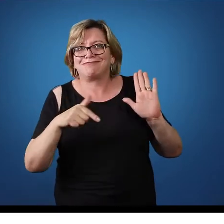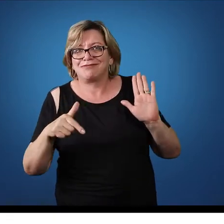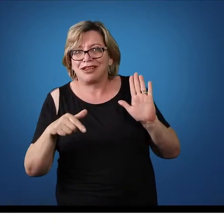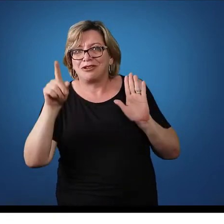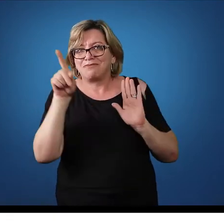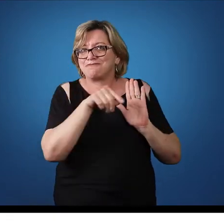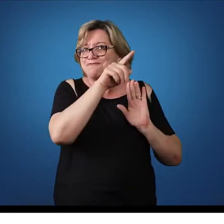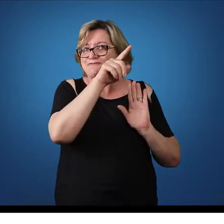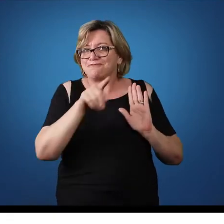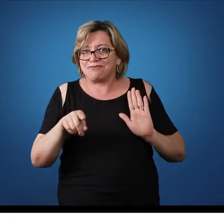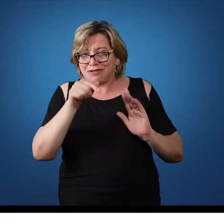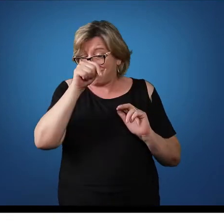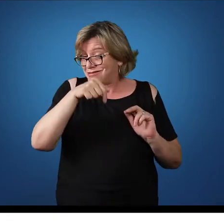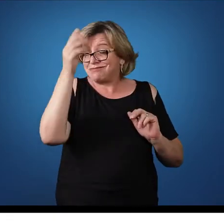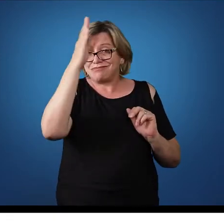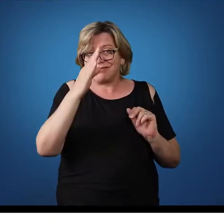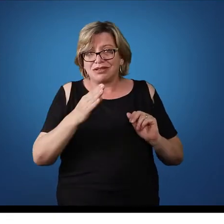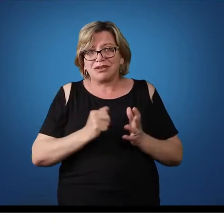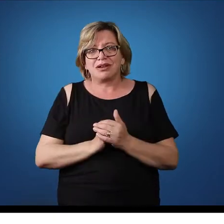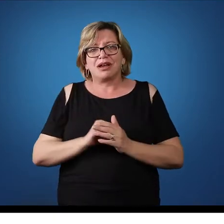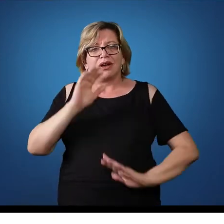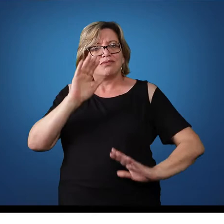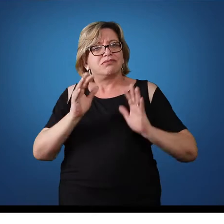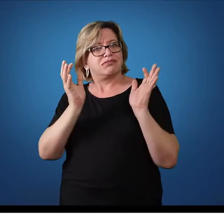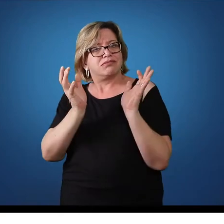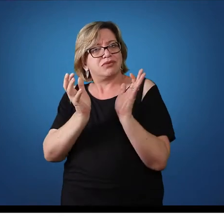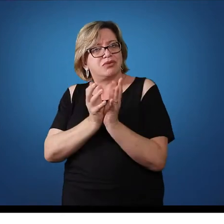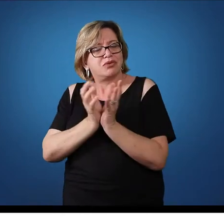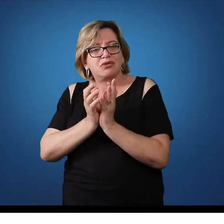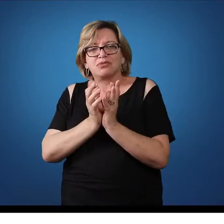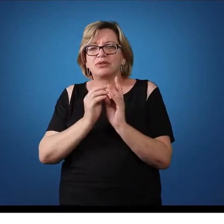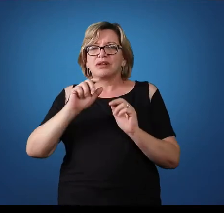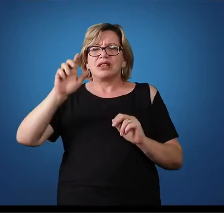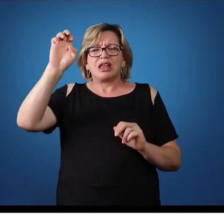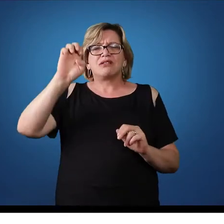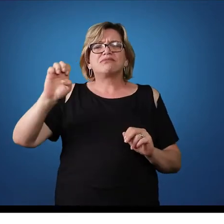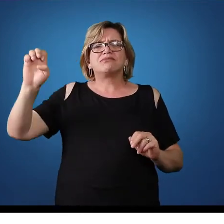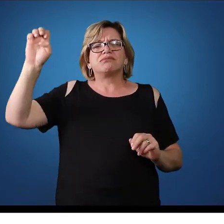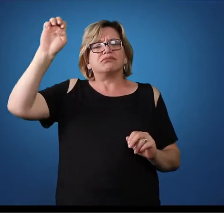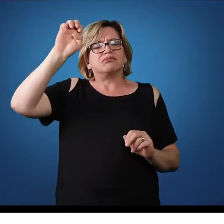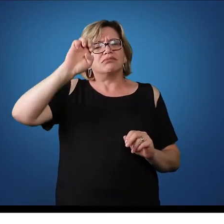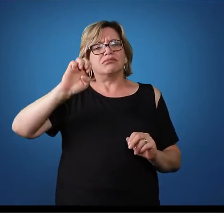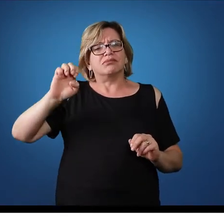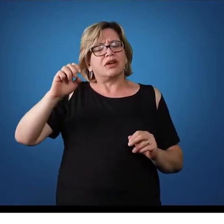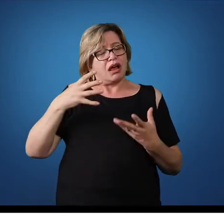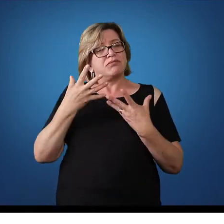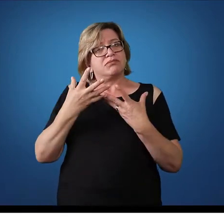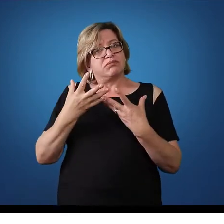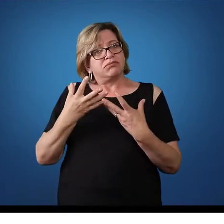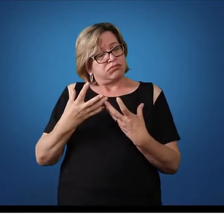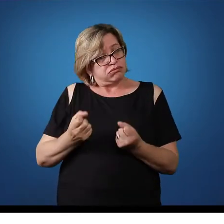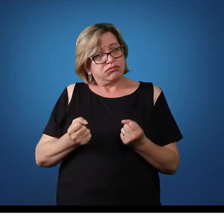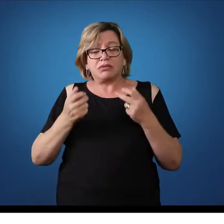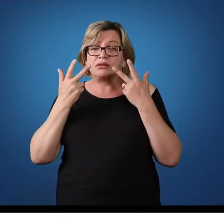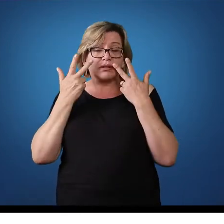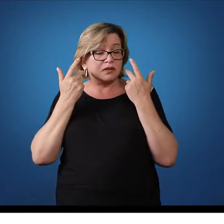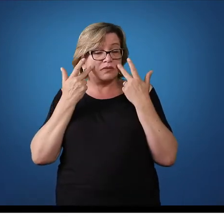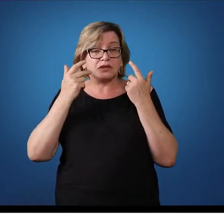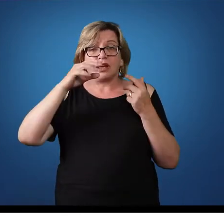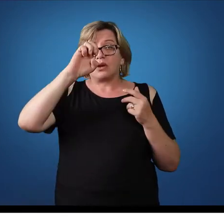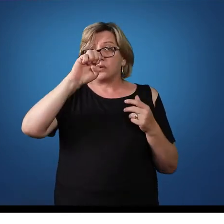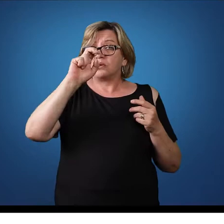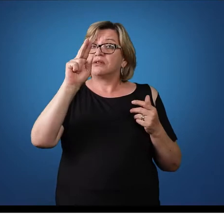por exemplo, grupos mais progressistas, sociedade de classe média da Holanda ou da Europa, considera aceitável e natural a prática